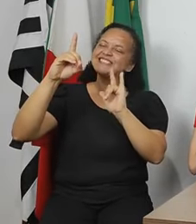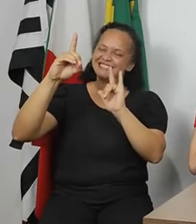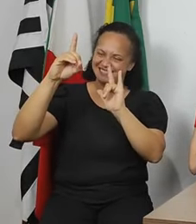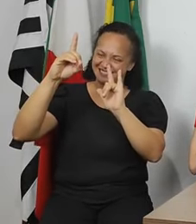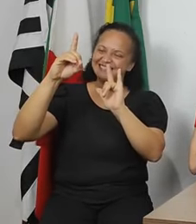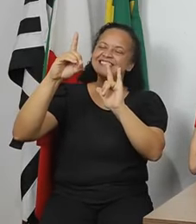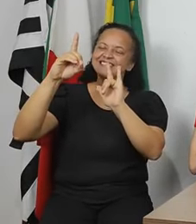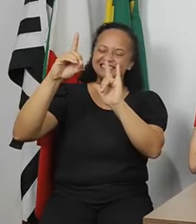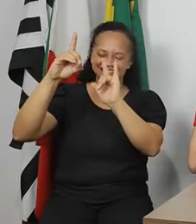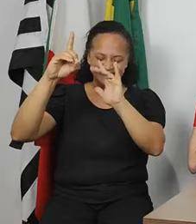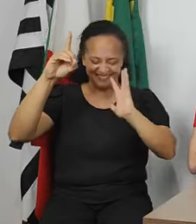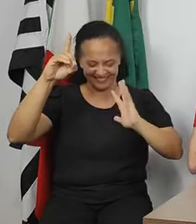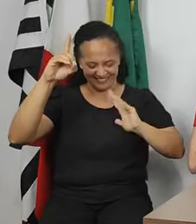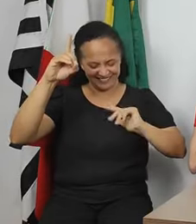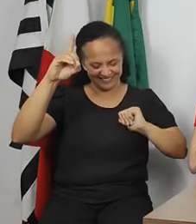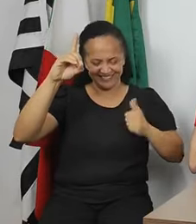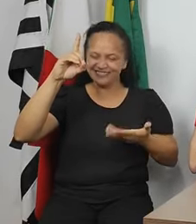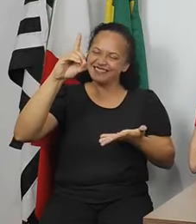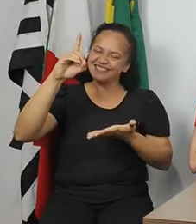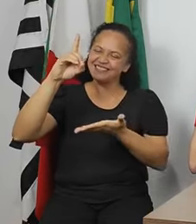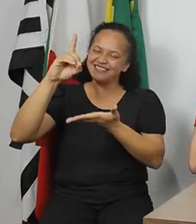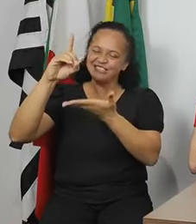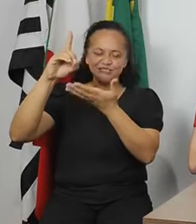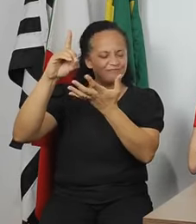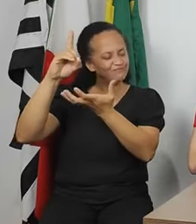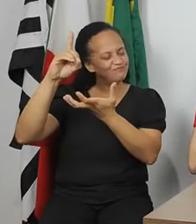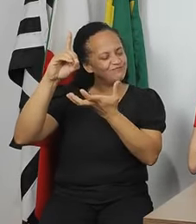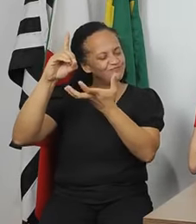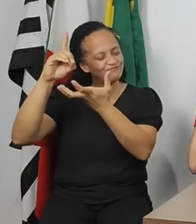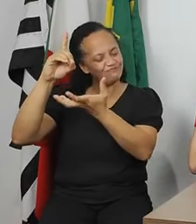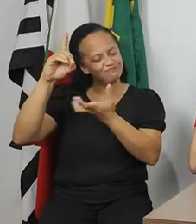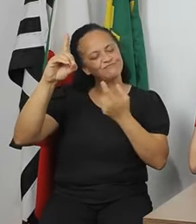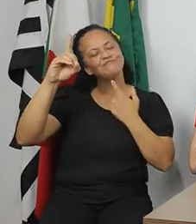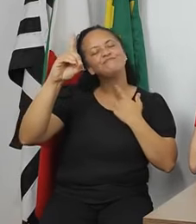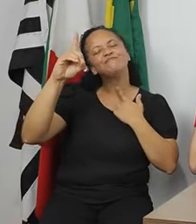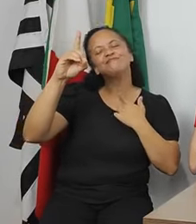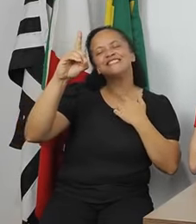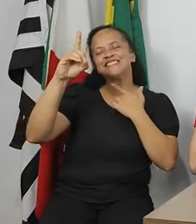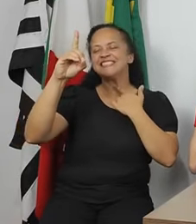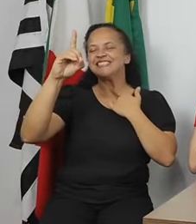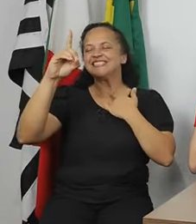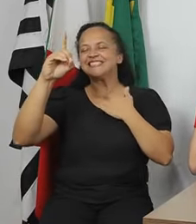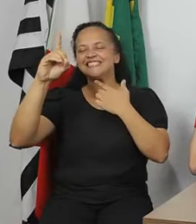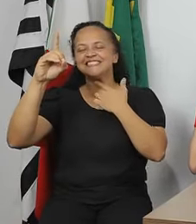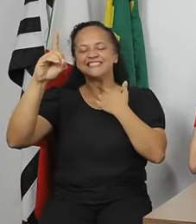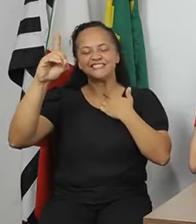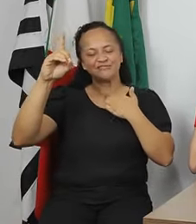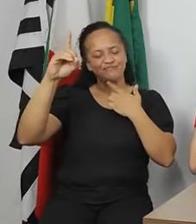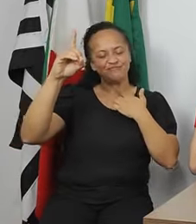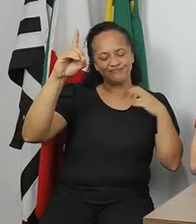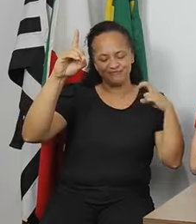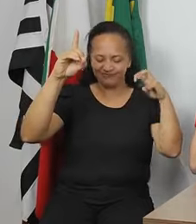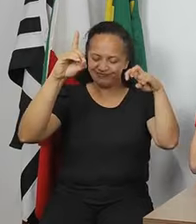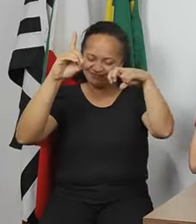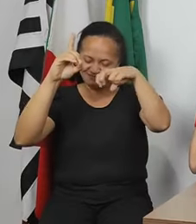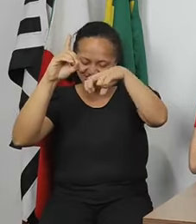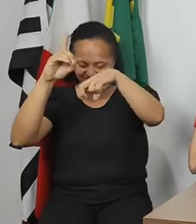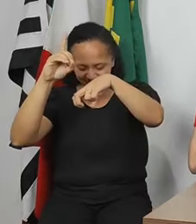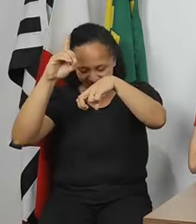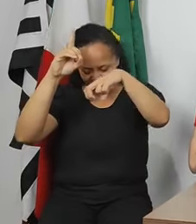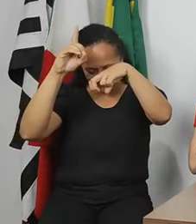amo, como eu te quero. Sim, eu me